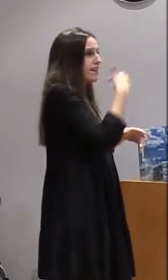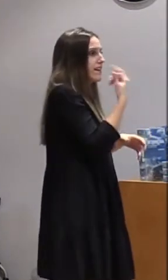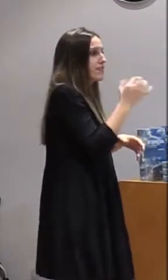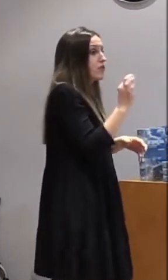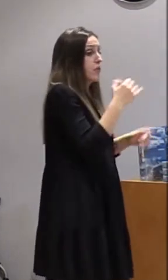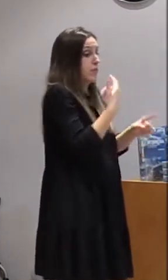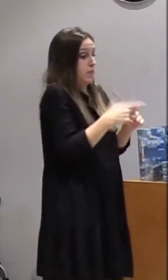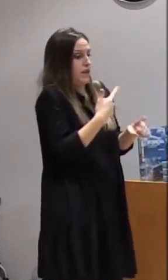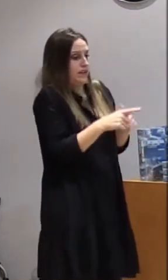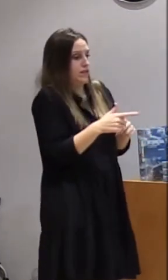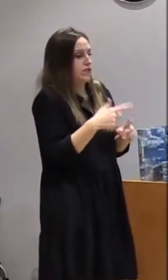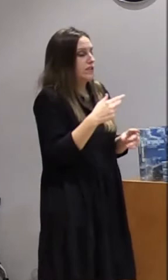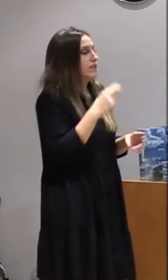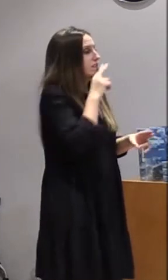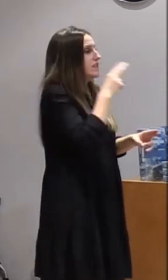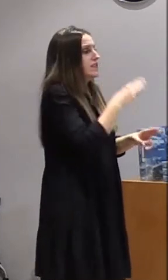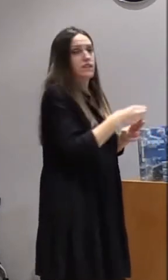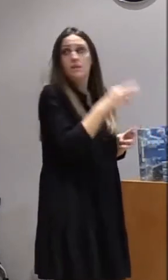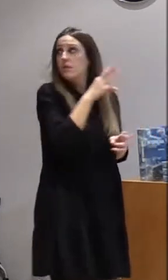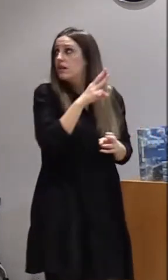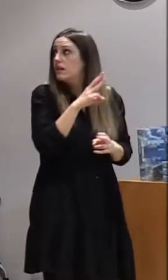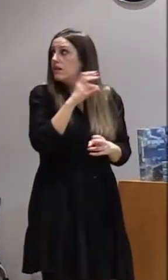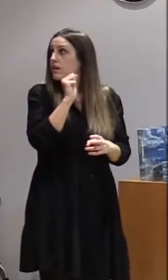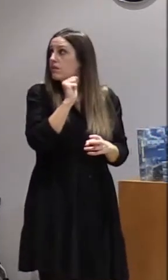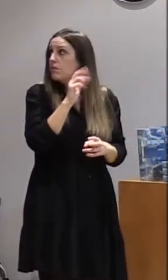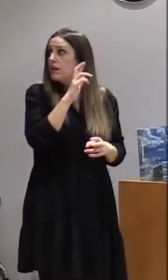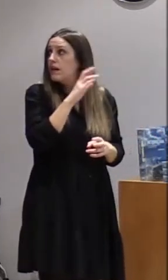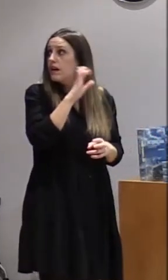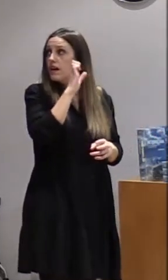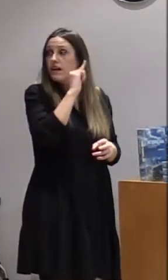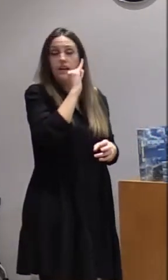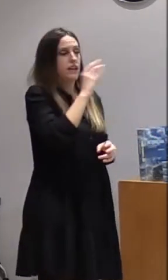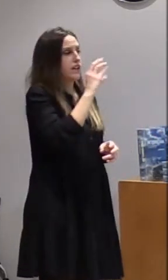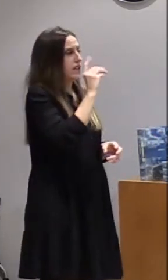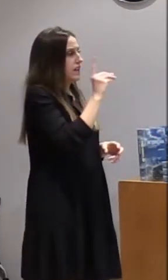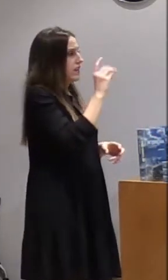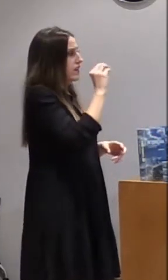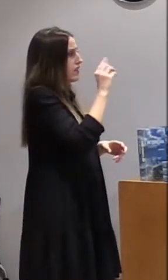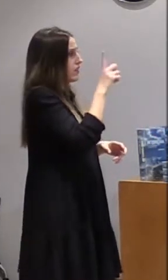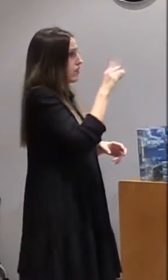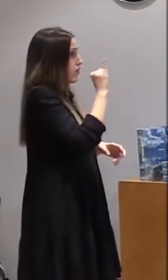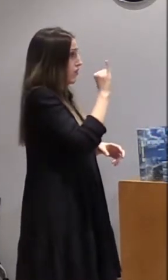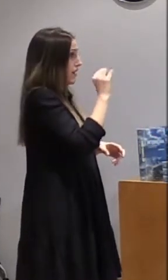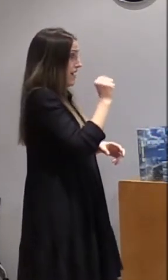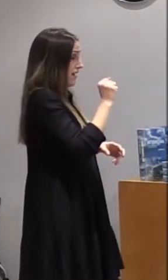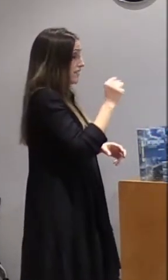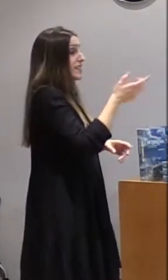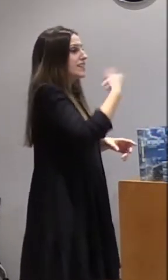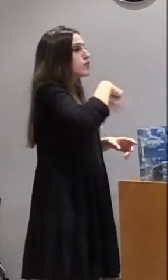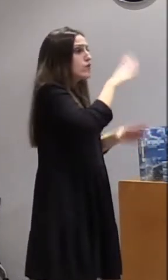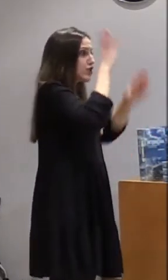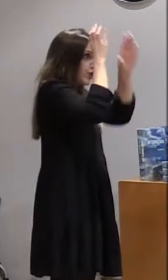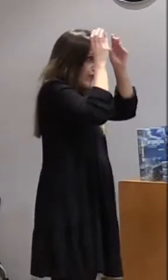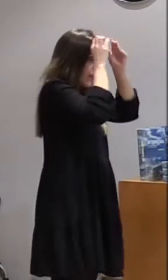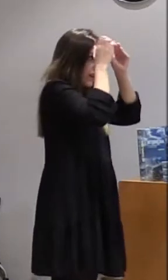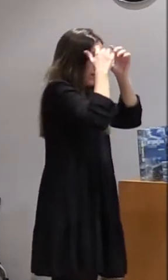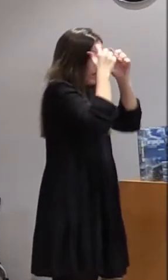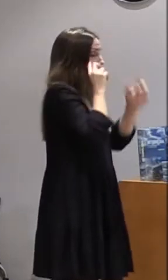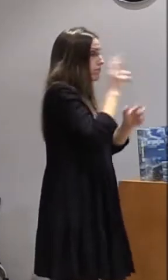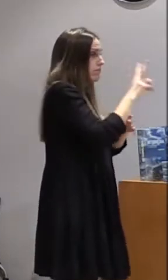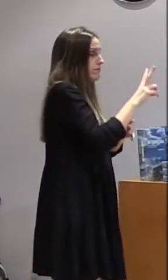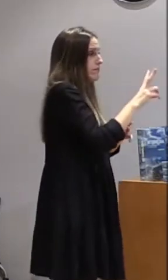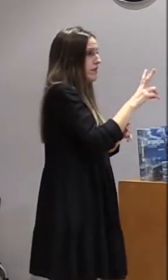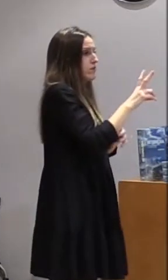parecidos se conoce como pareidolia. Un fenómeno psicológico de nuestro cerebro donde